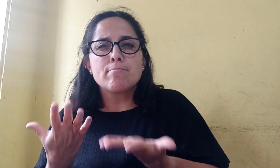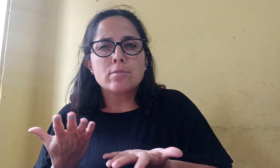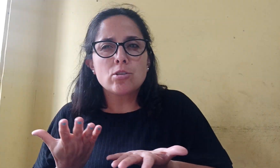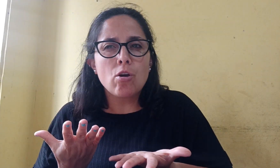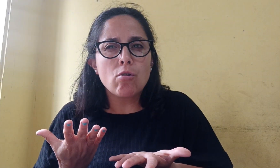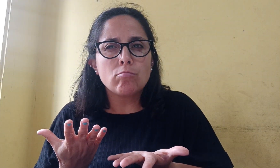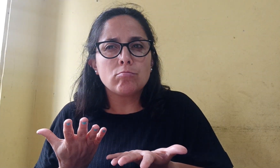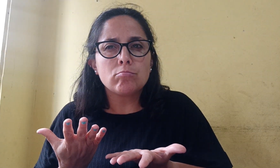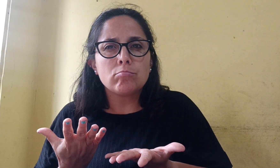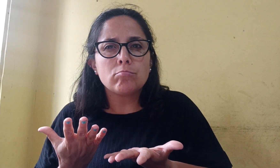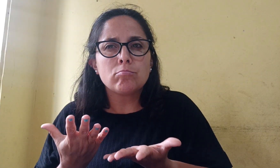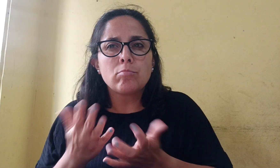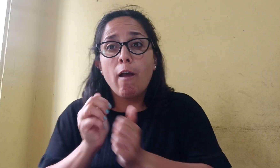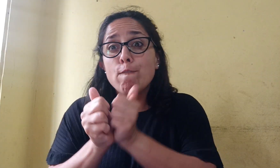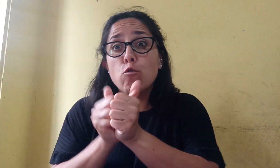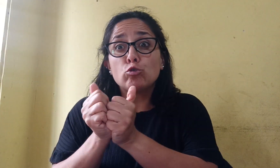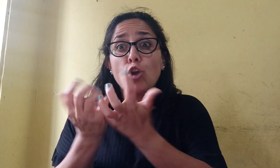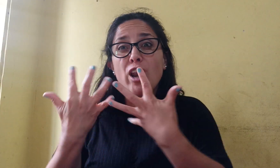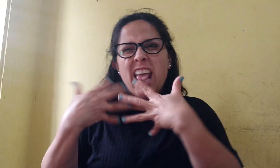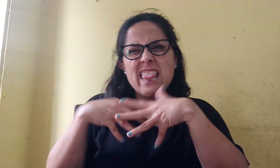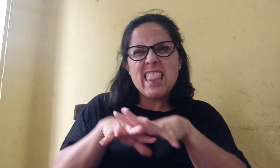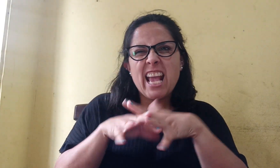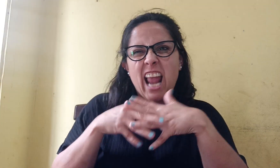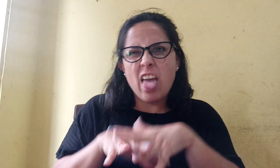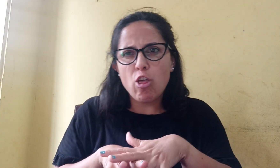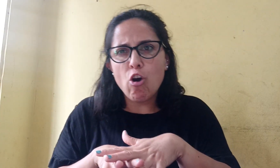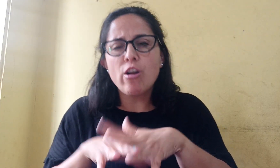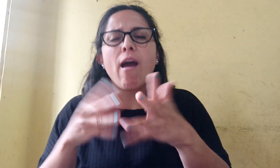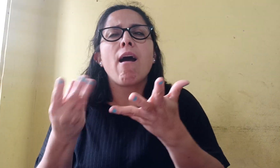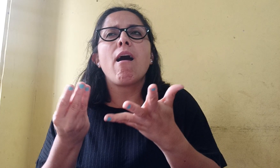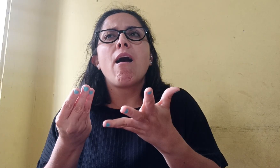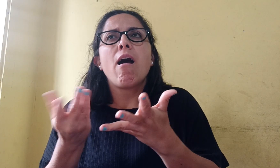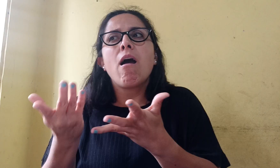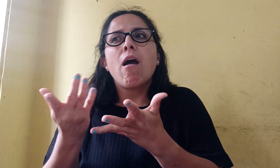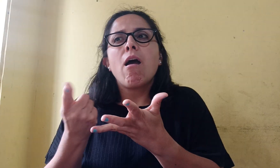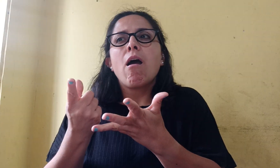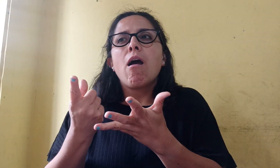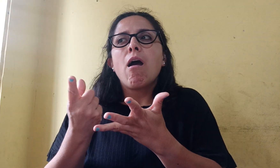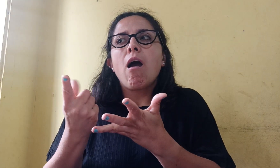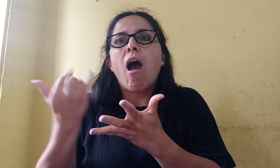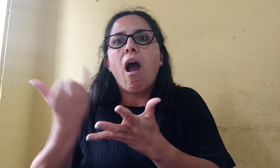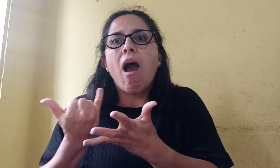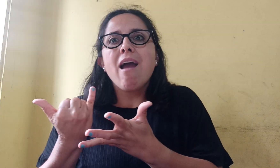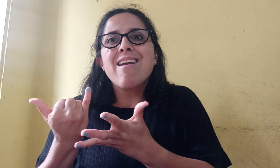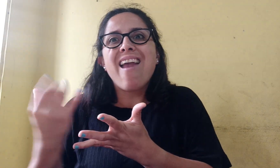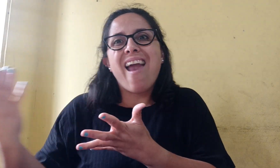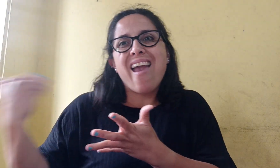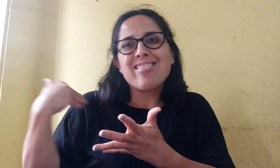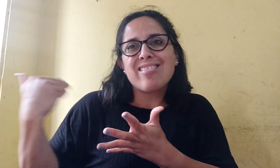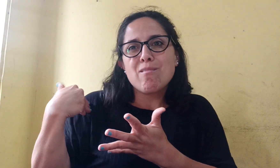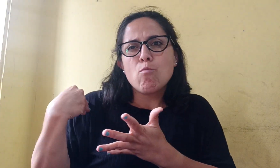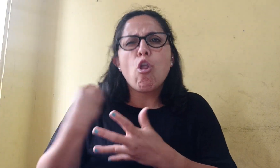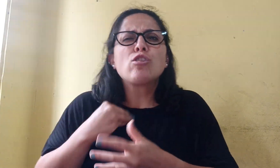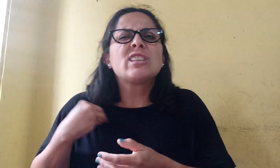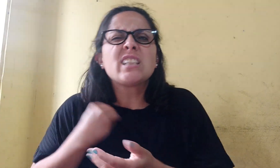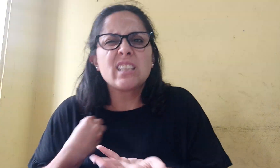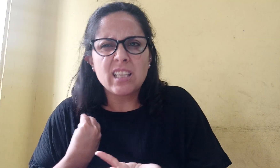como función integradora, la percepción, que es el registro consciente de los estímulos sensitivos. O sea, por ejemplo,